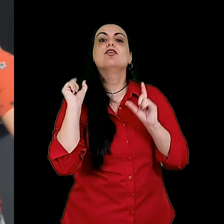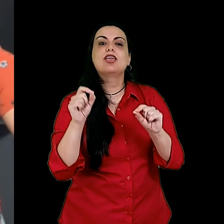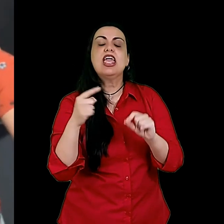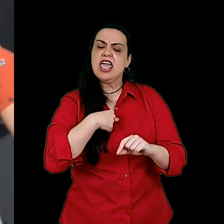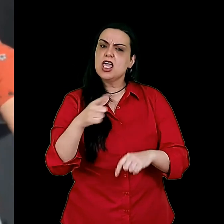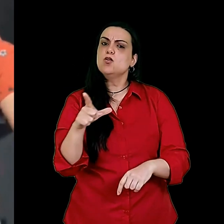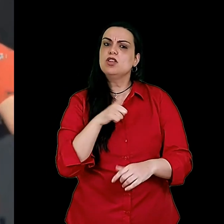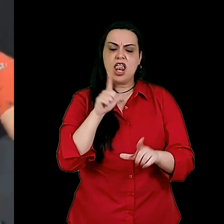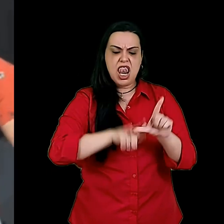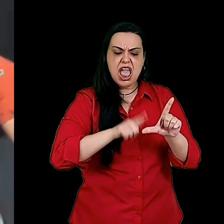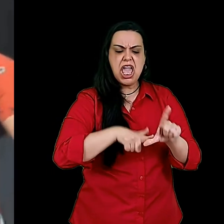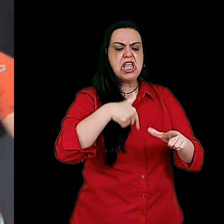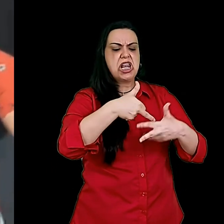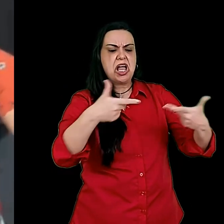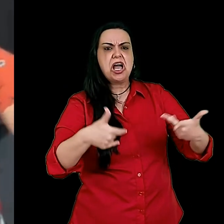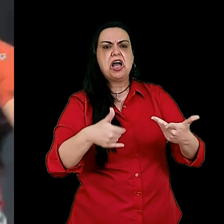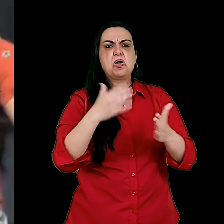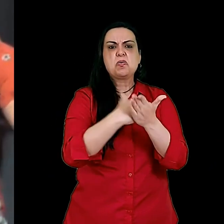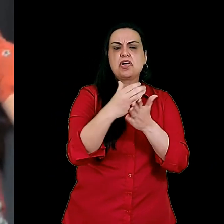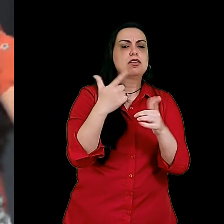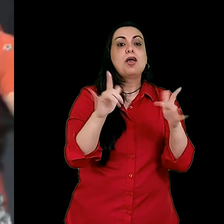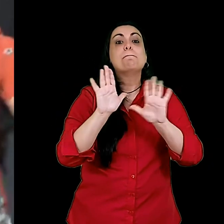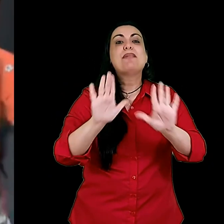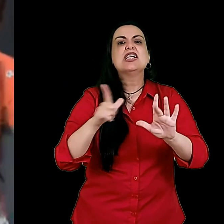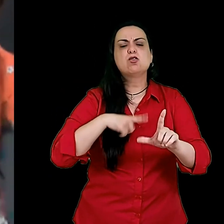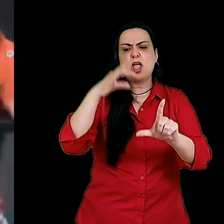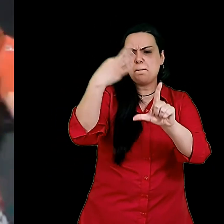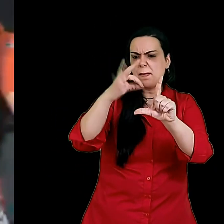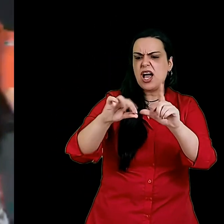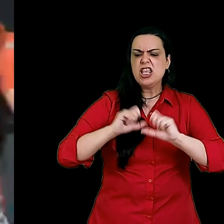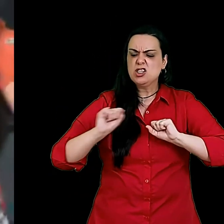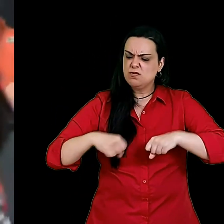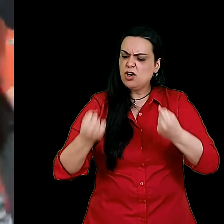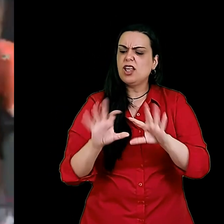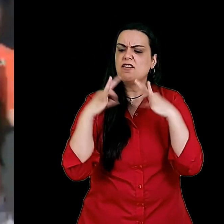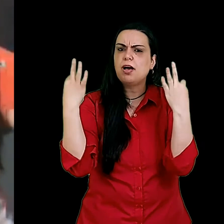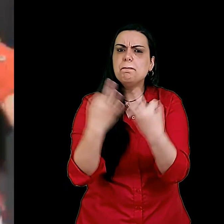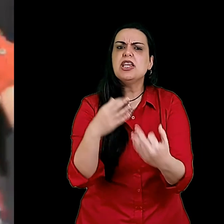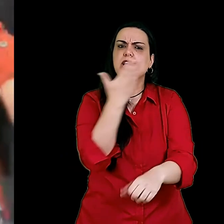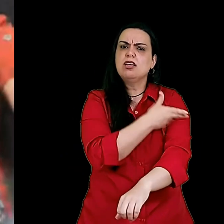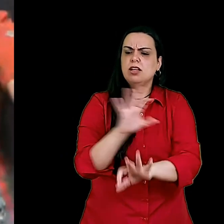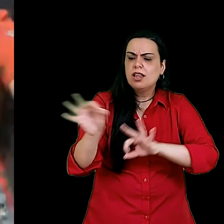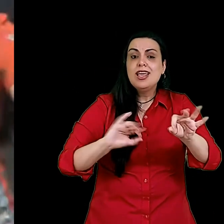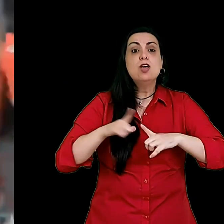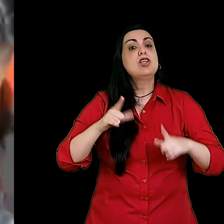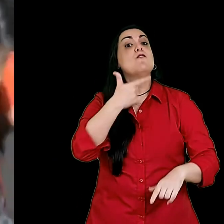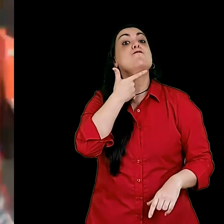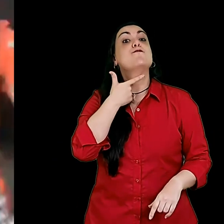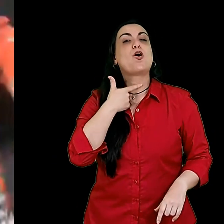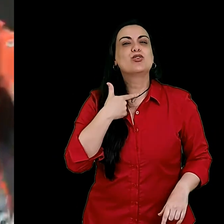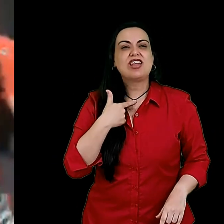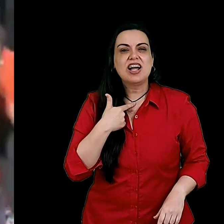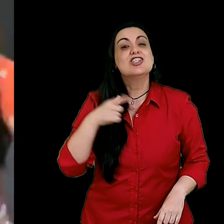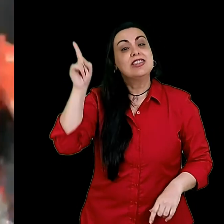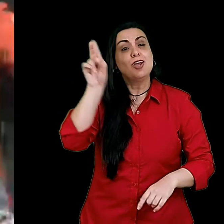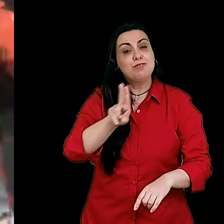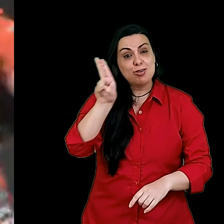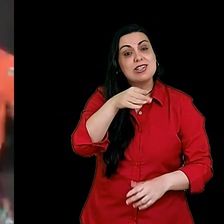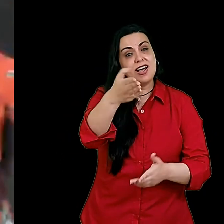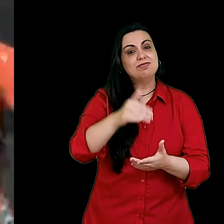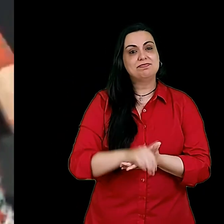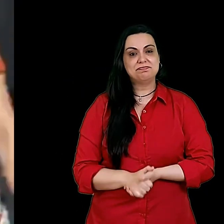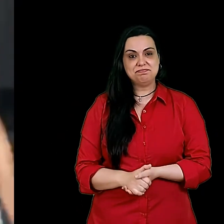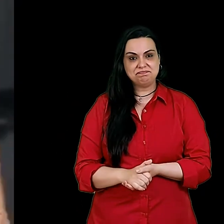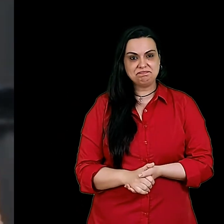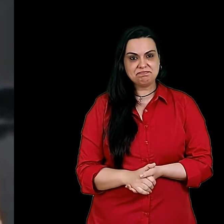o que a gente tem. Letra eu não tenho, mas tenho logística, tenho concordância da família, tenho esforço, tenho preparo, eu